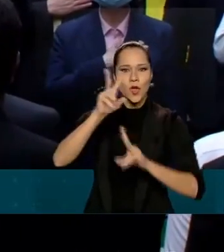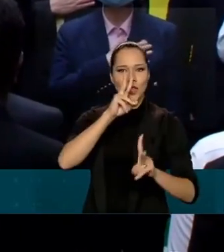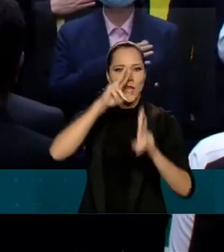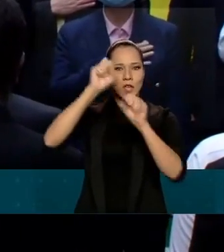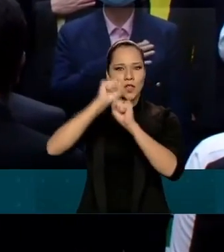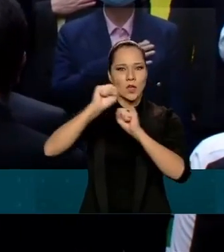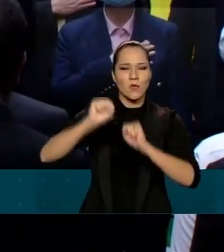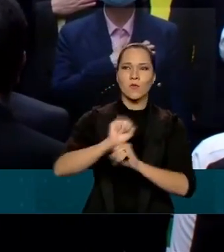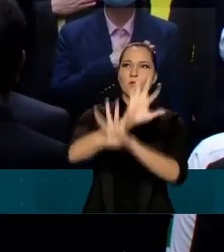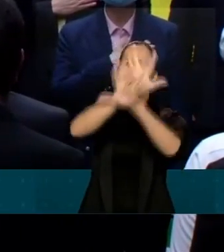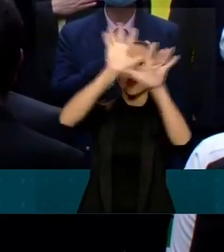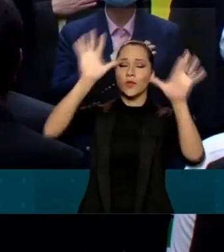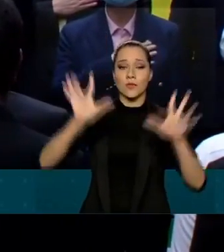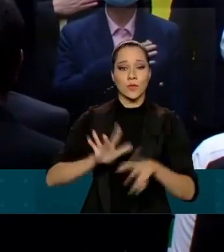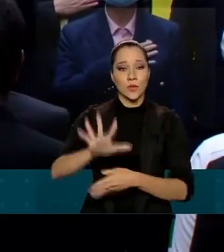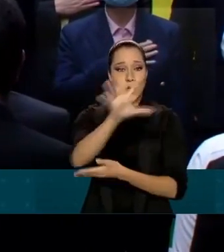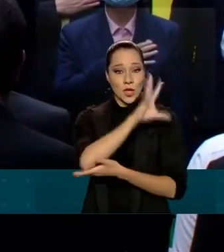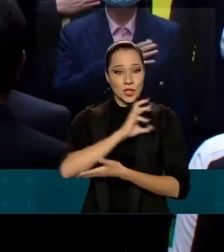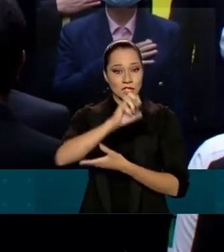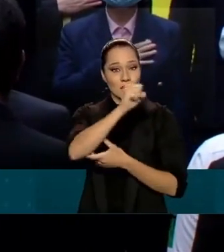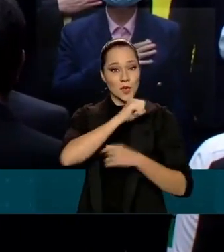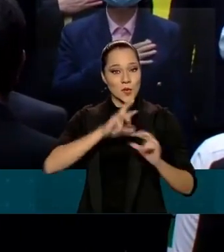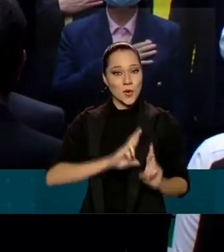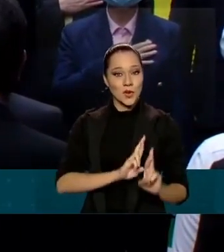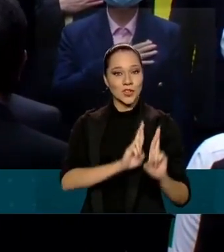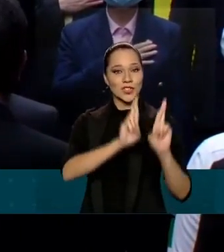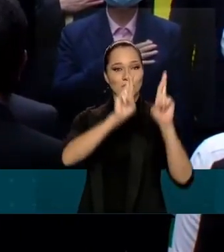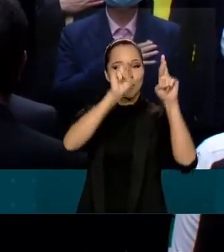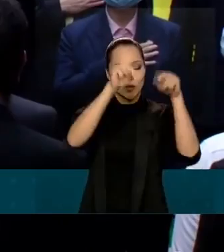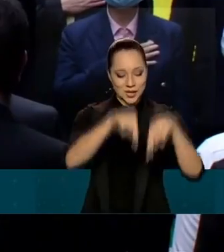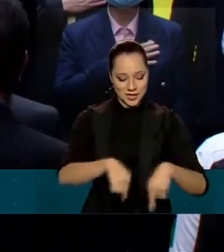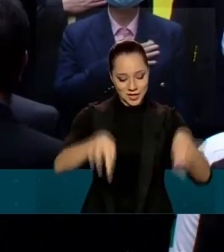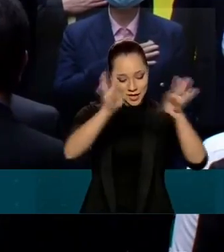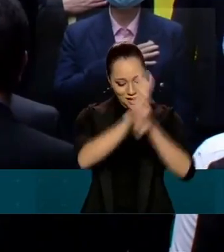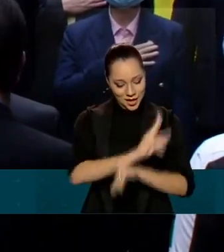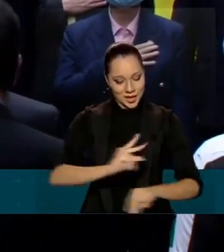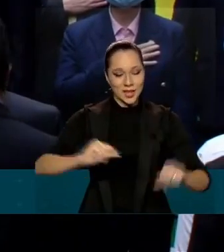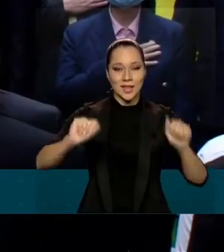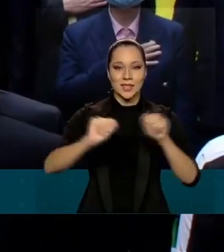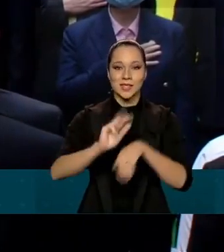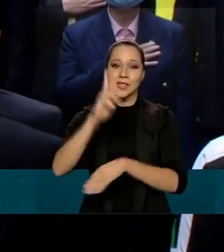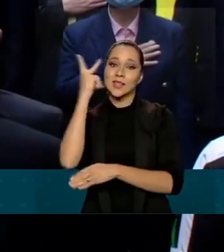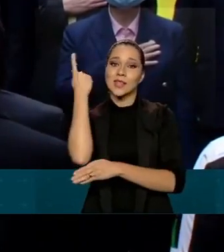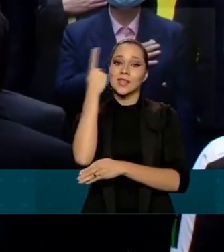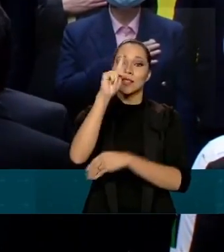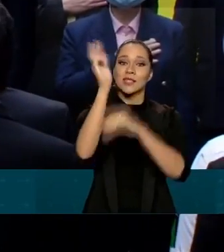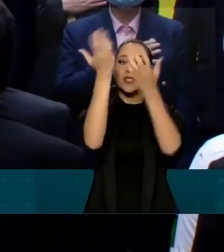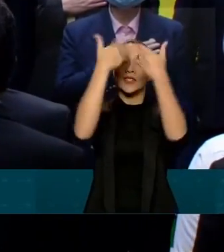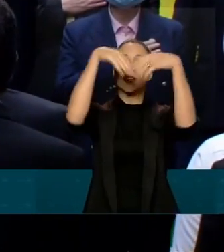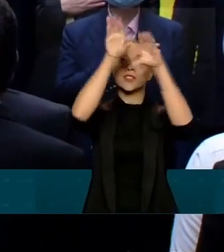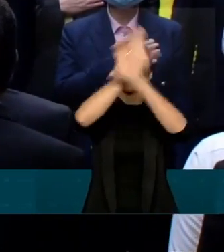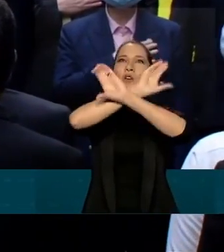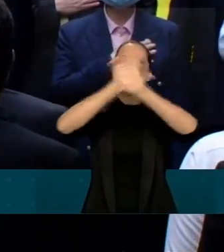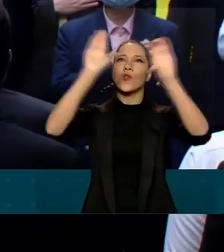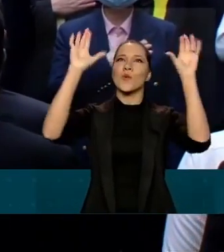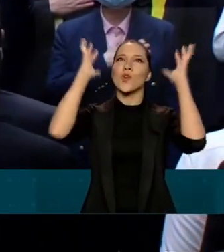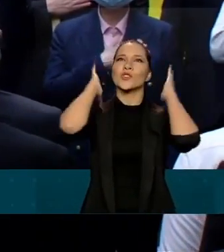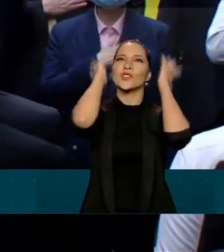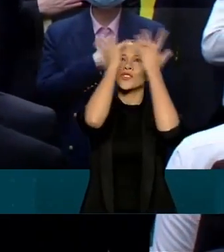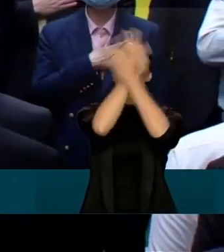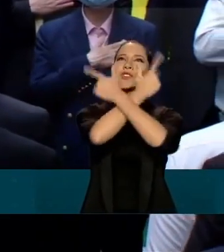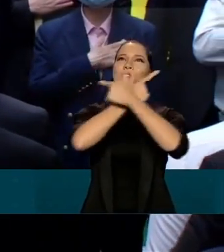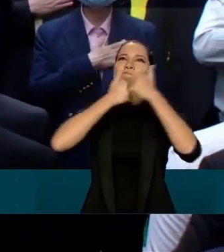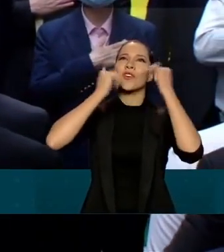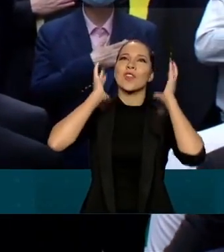sonho intenso, um raio vívido, de amor e de esperança, a terra desce. Sem teu